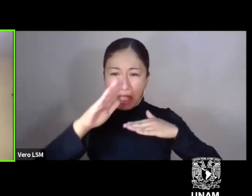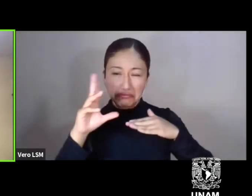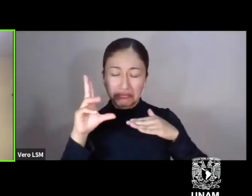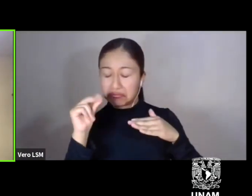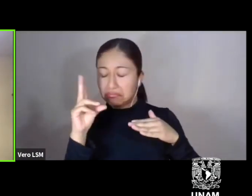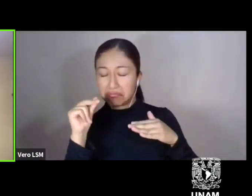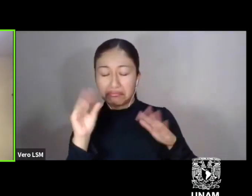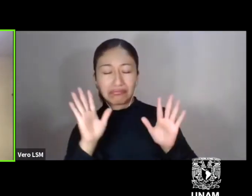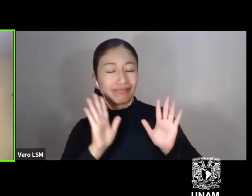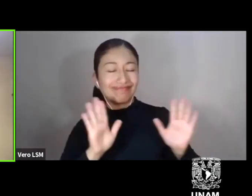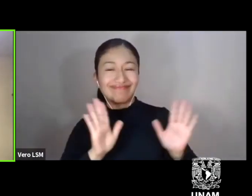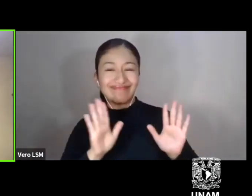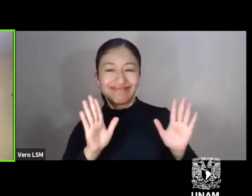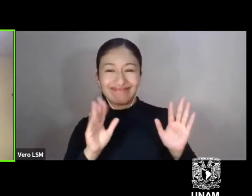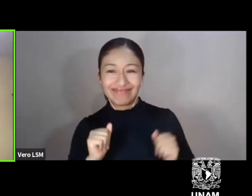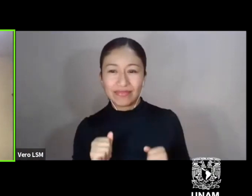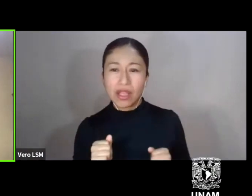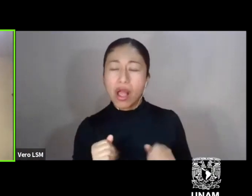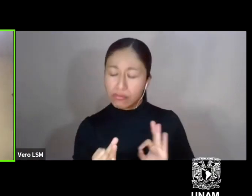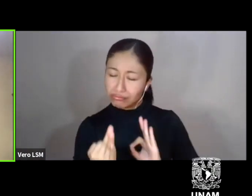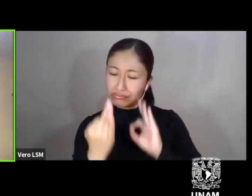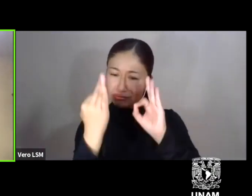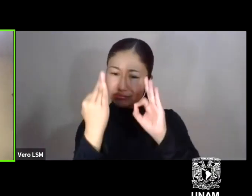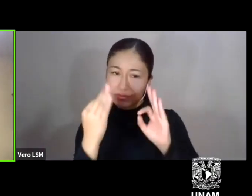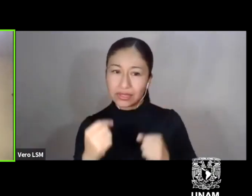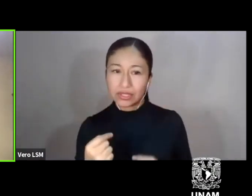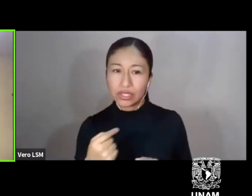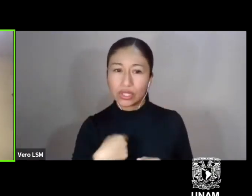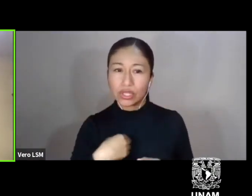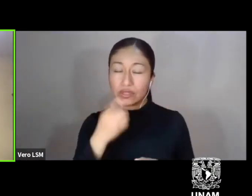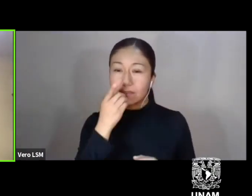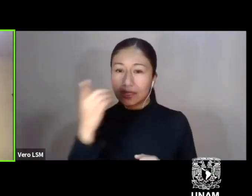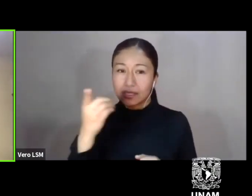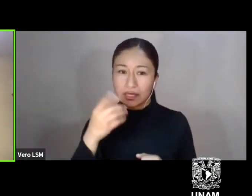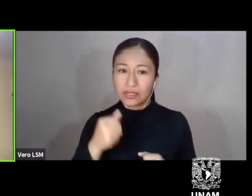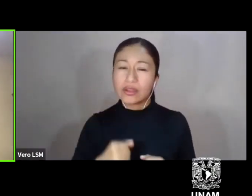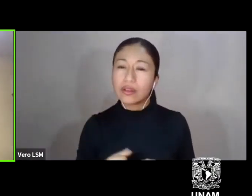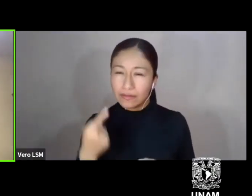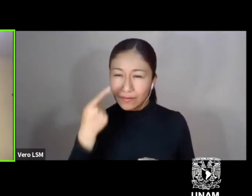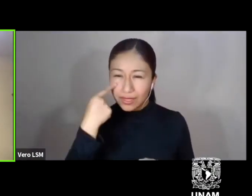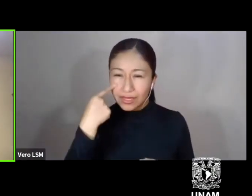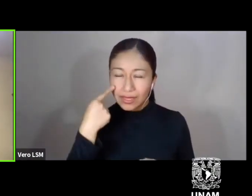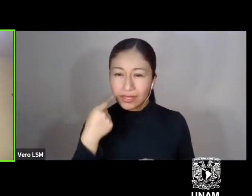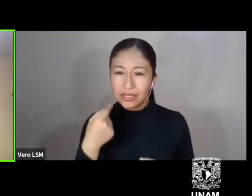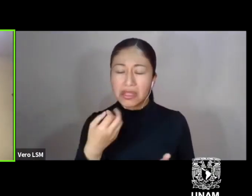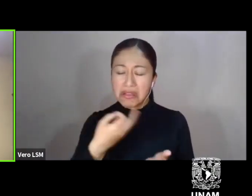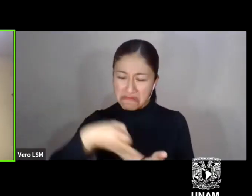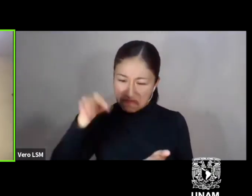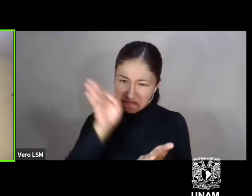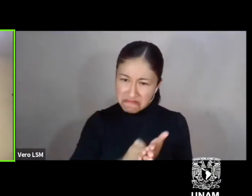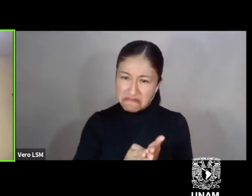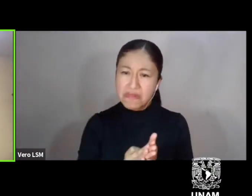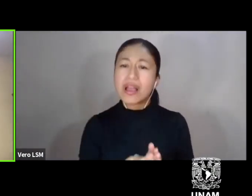les propongo la siguiente frase, sin miedo al fracaso, discas, asuman sus cuerpos